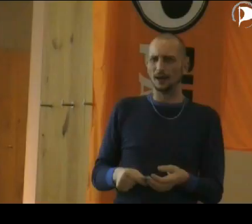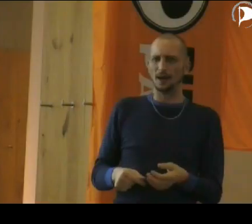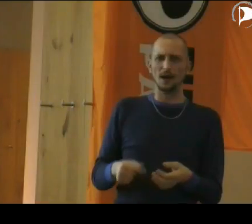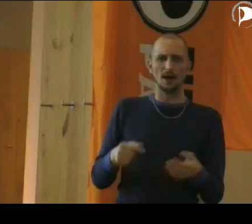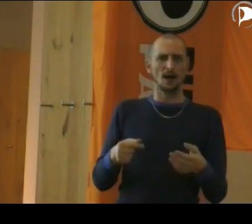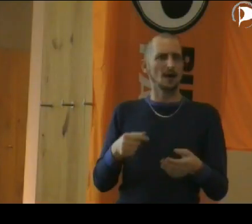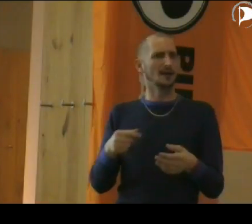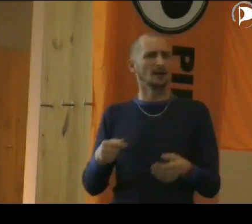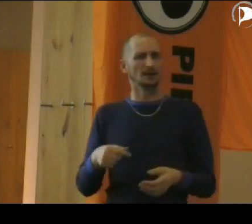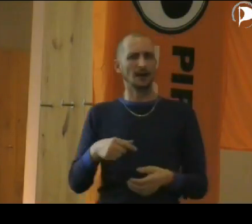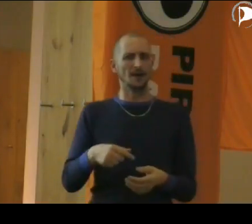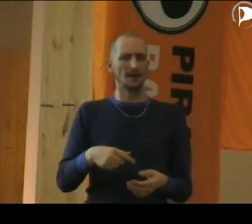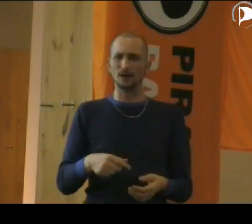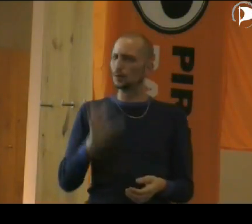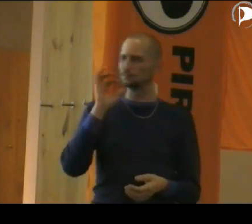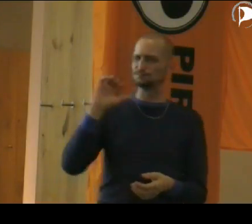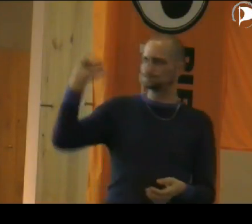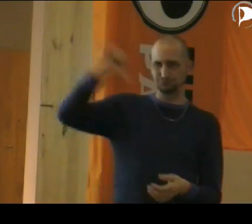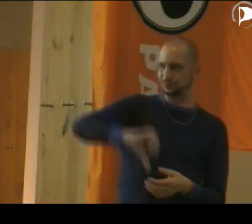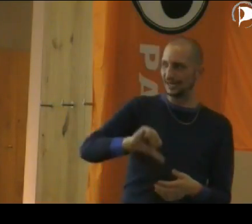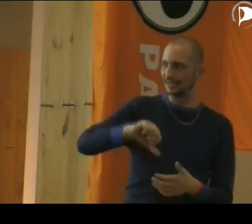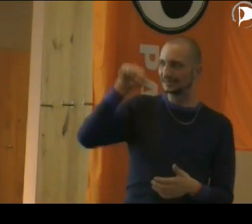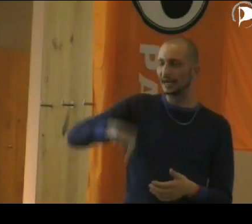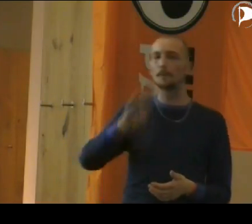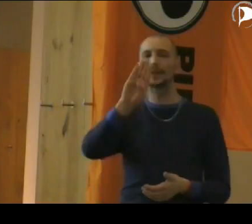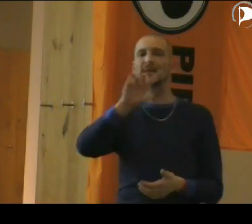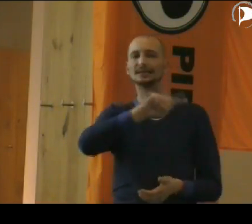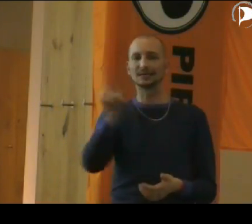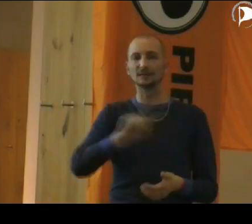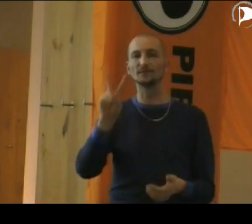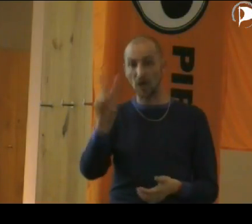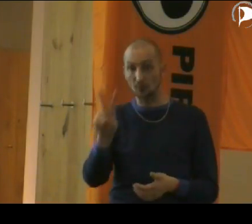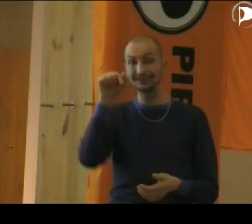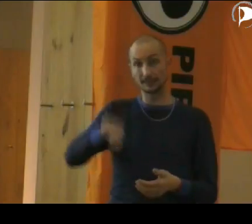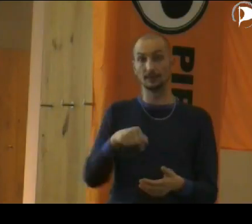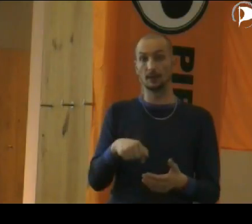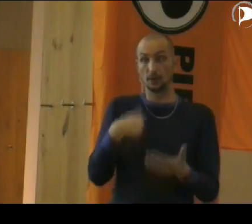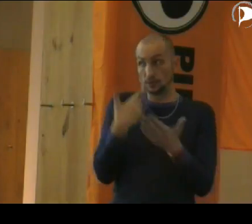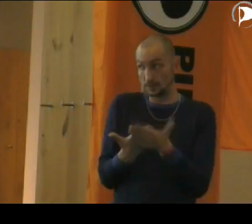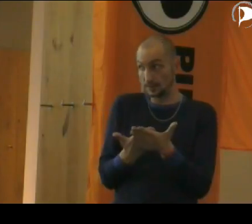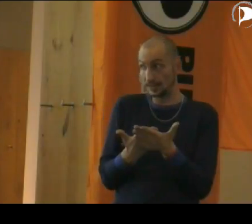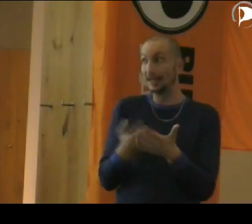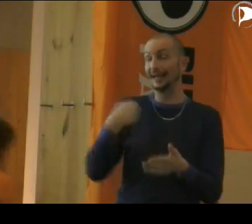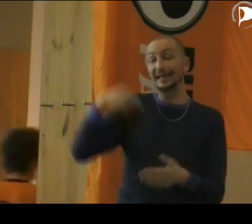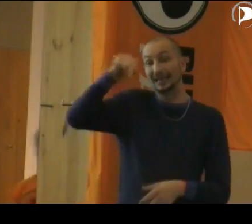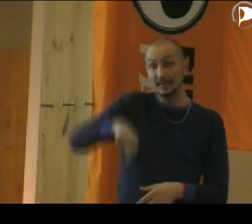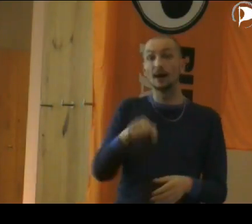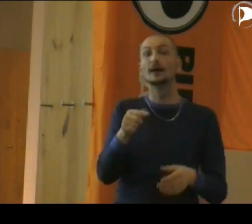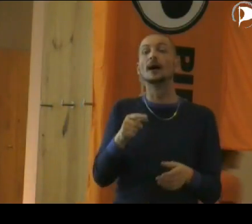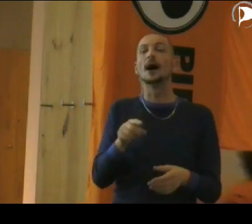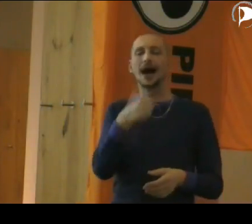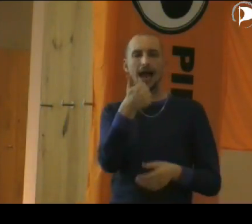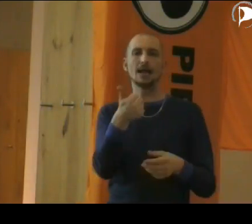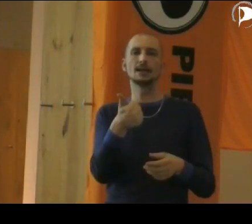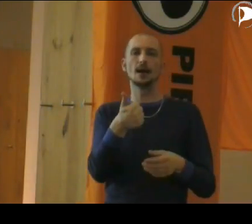irgendwann wieder passiert dass einige hundert vorausgesehen haben dann gesagt wir können hier nur einen grund vor ort muss mehr